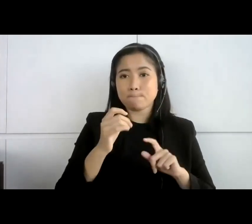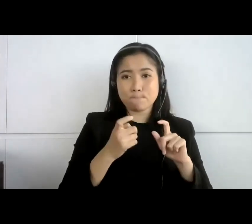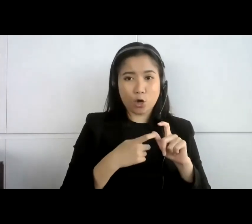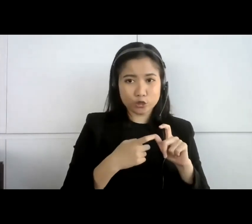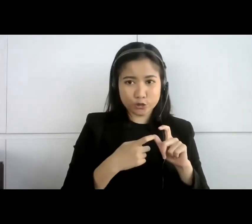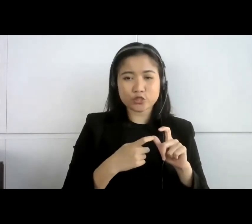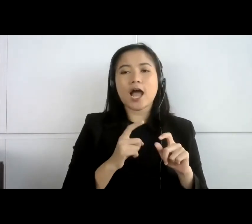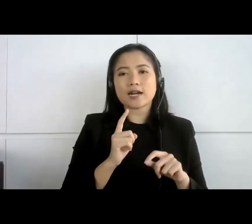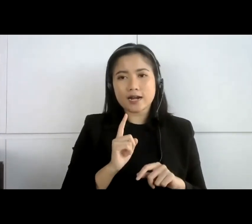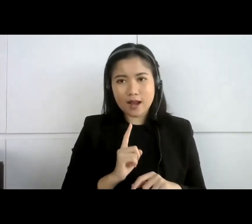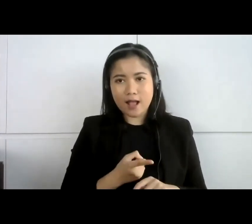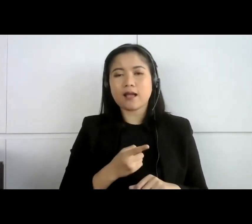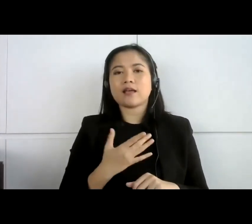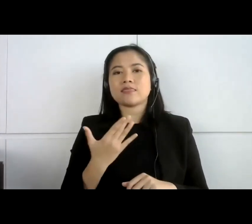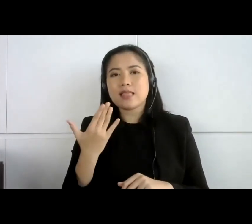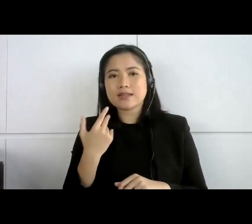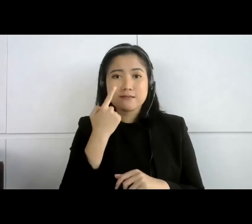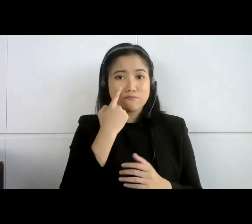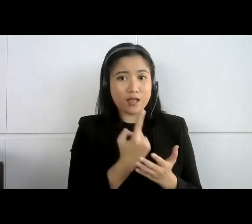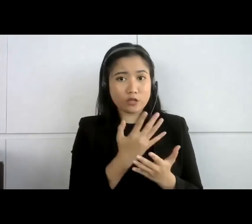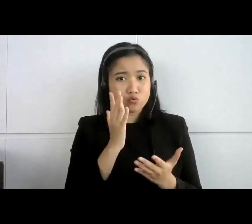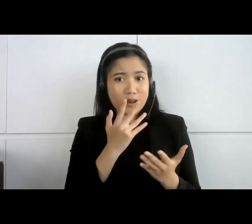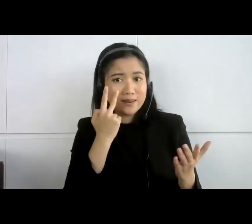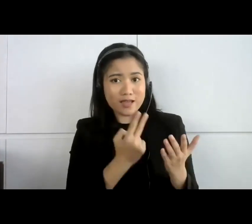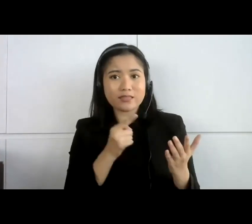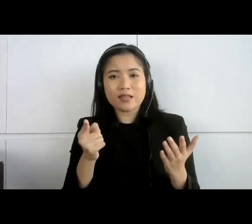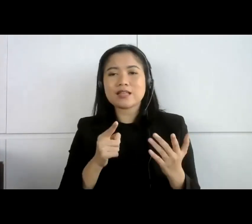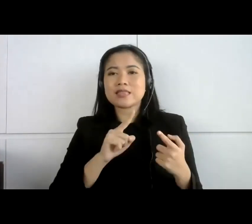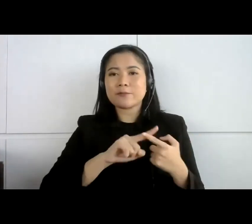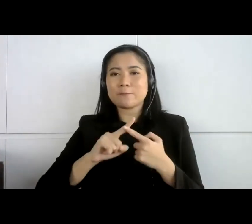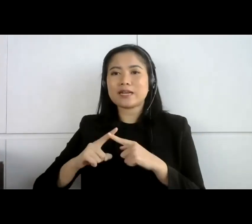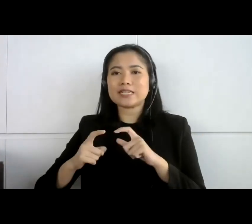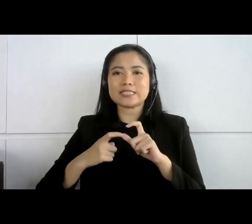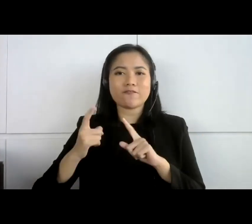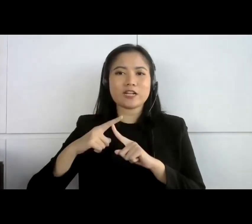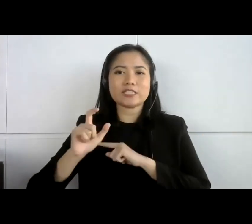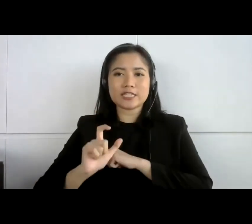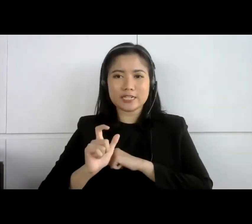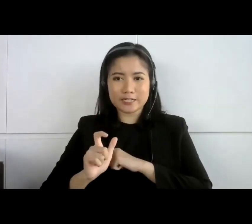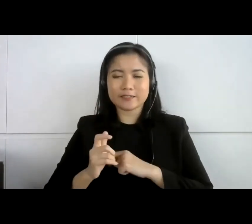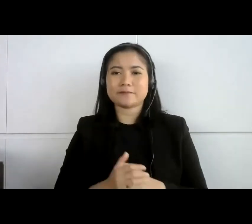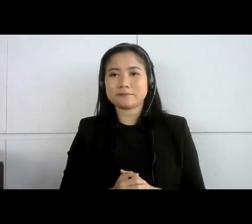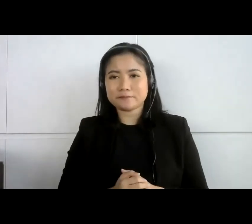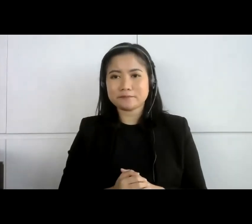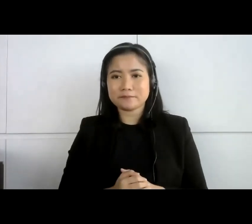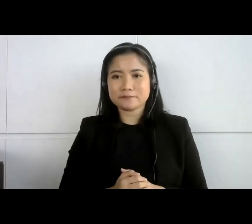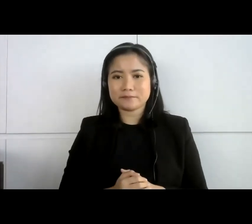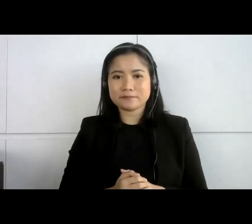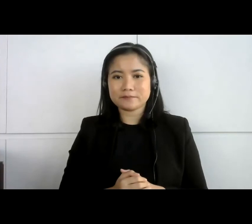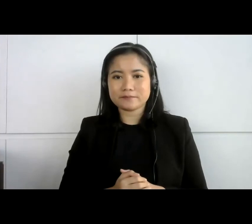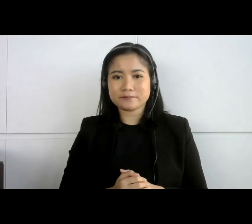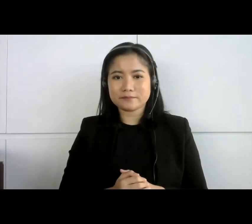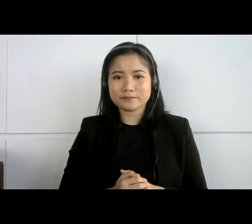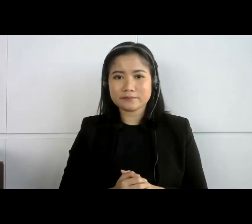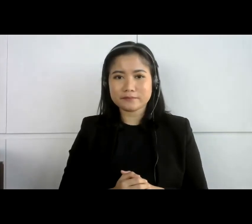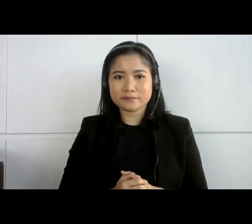melihat aksi nyata apa yang dilakukan oleh kawan-kawan Save the Children bersama masyarakat mendorong pemanfaatan dana